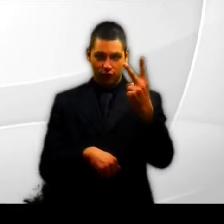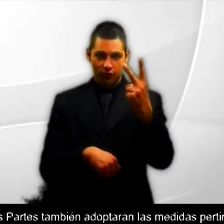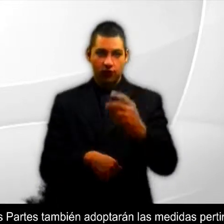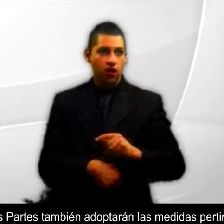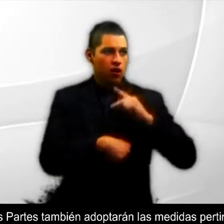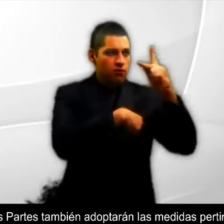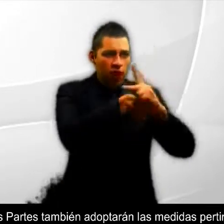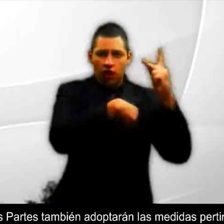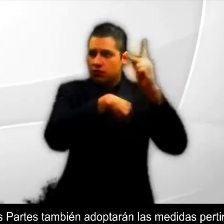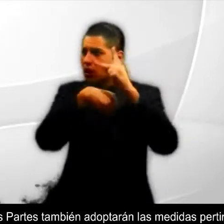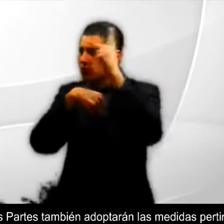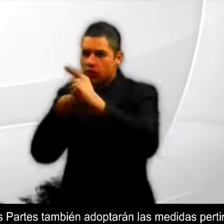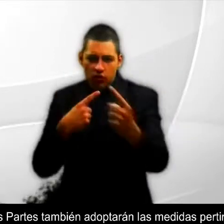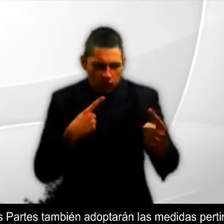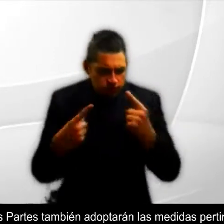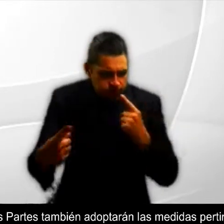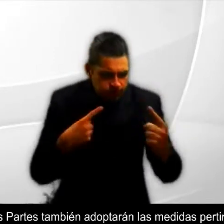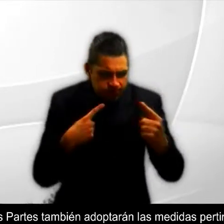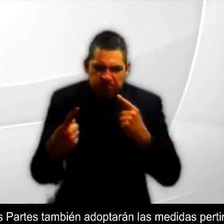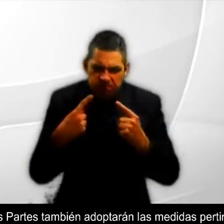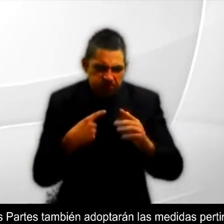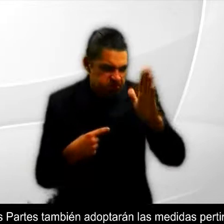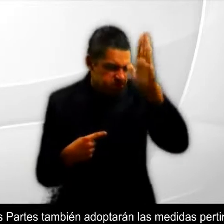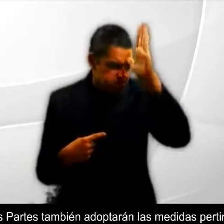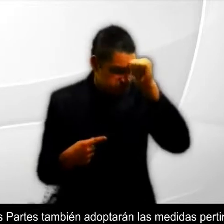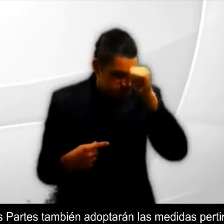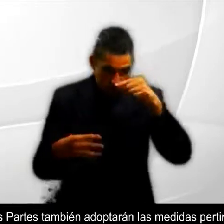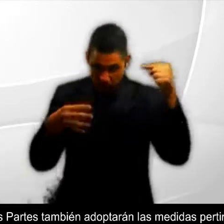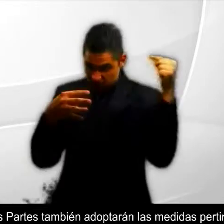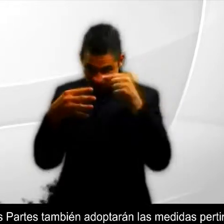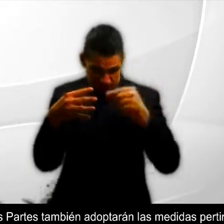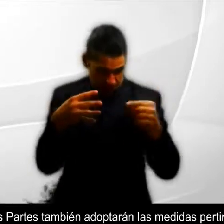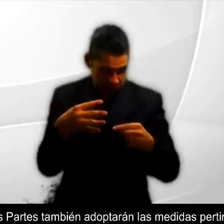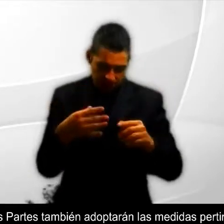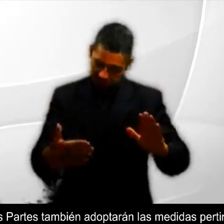2. Los Estados partes también adoptarán las medidas pertinentes para